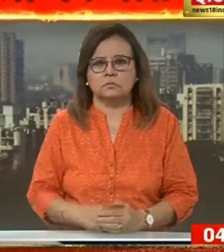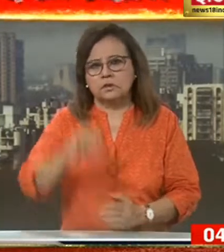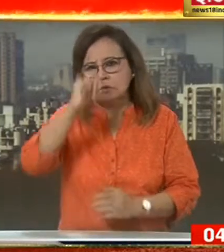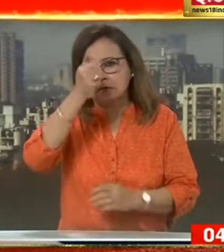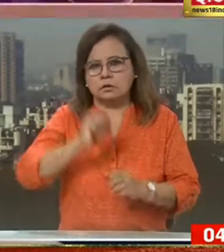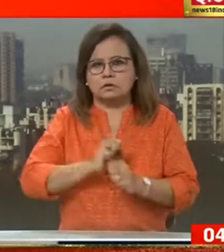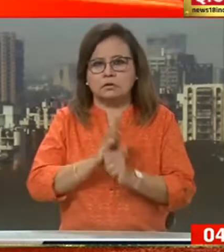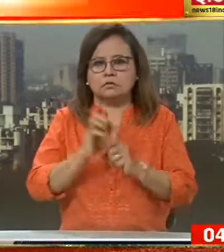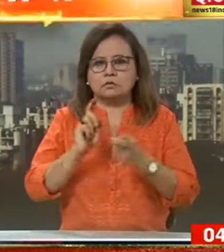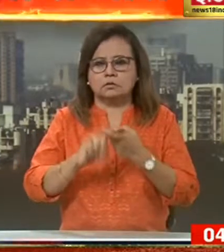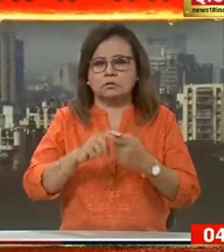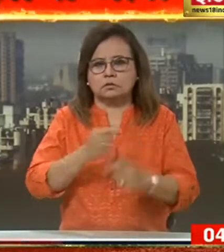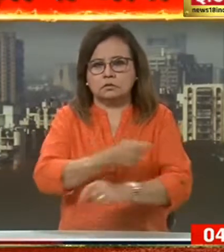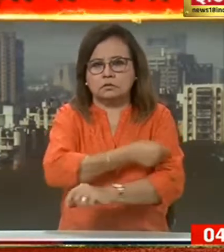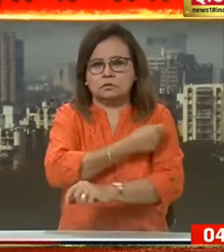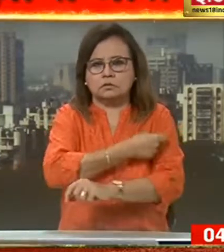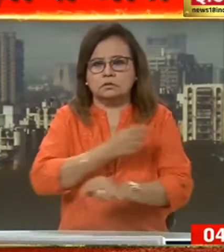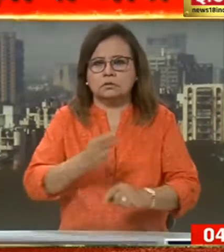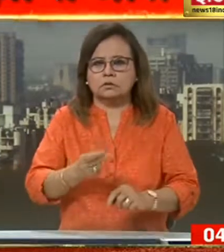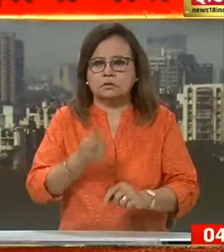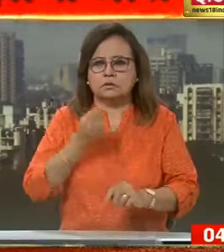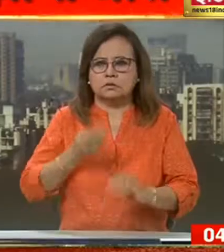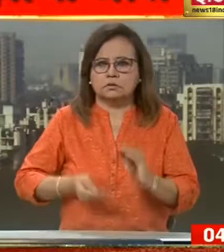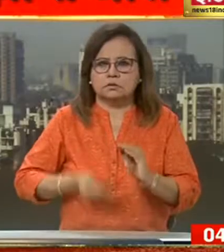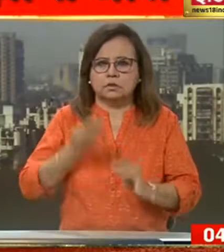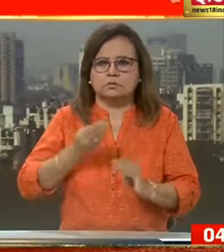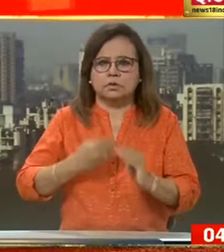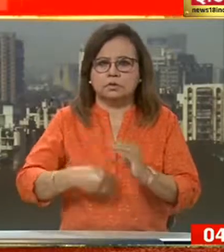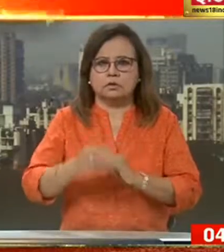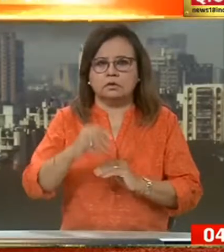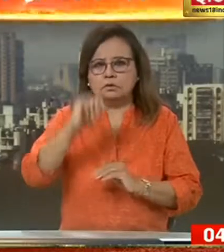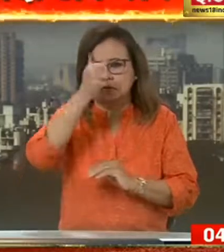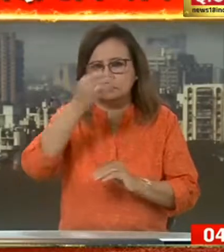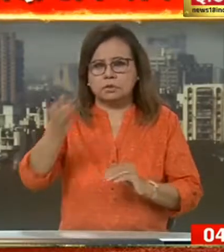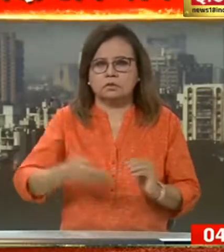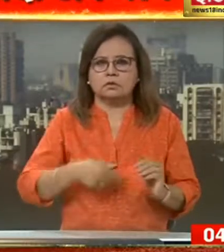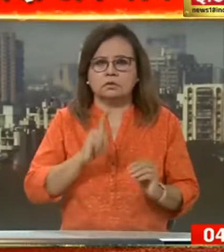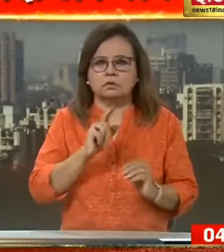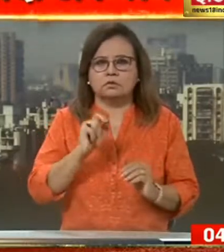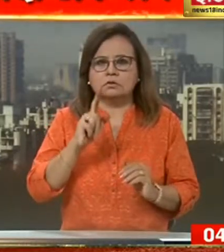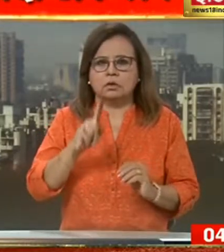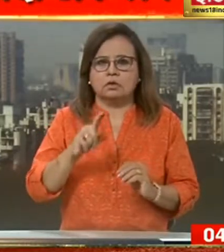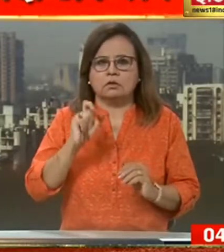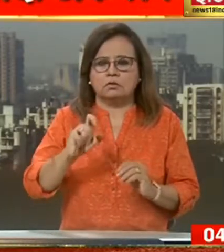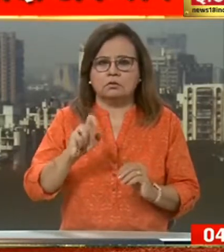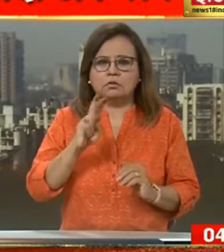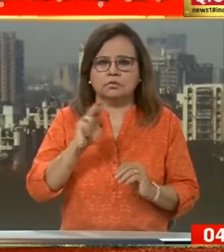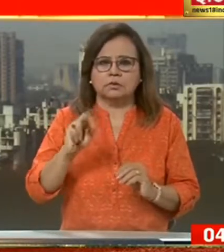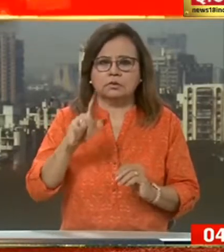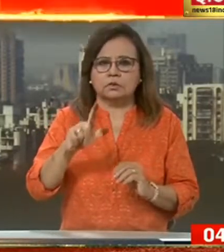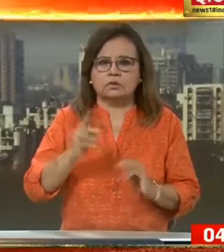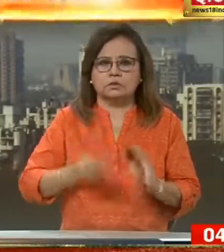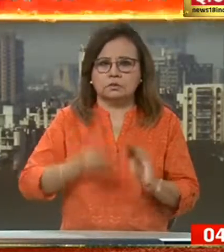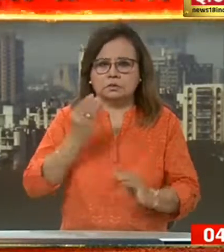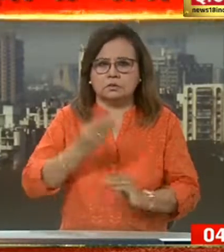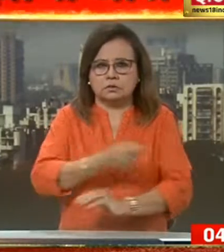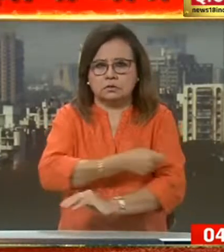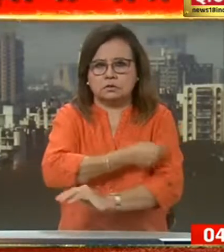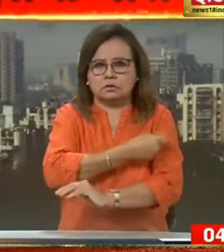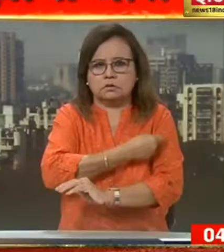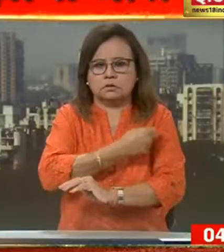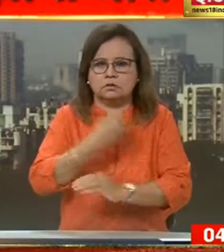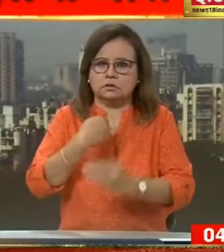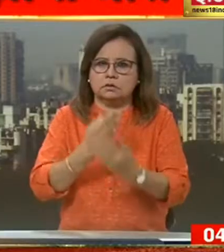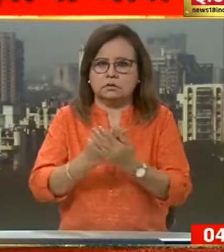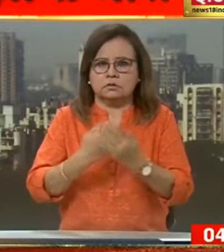कि देश में कोड़ा के खिलाफ टीकाकरण अभियान तेज गति से जारी है देश में अब तक एक करोड़ 20 लाख से अधिक टीमों